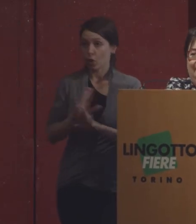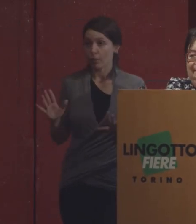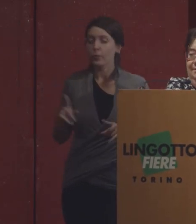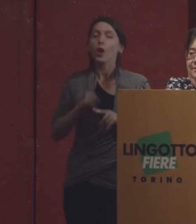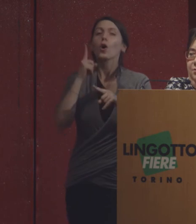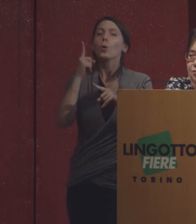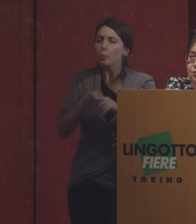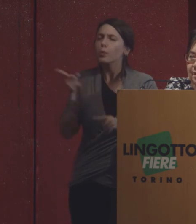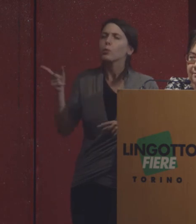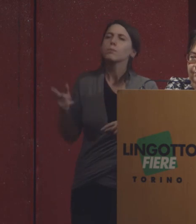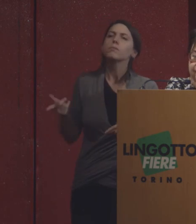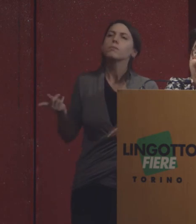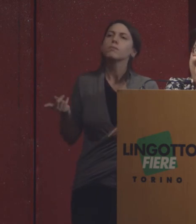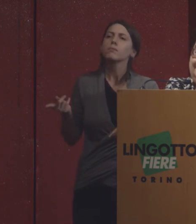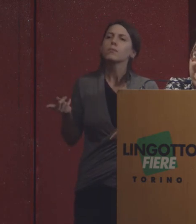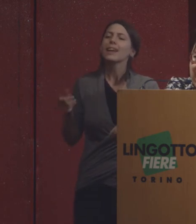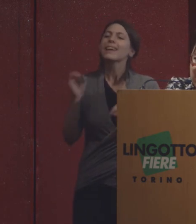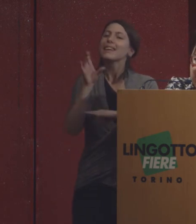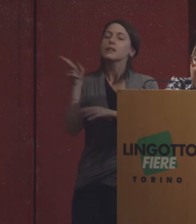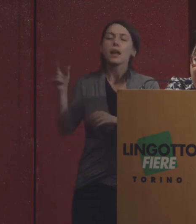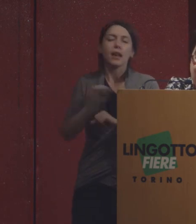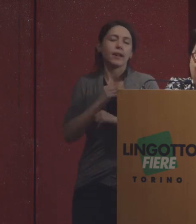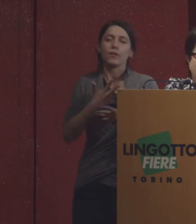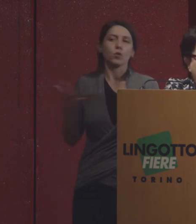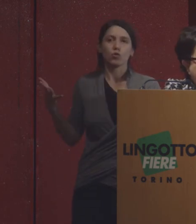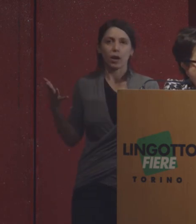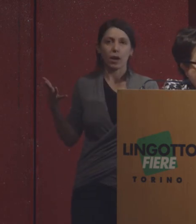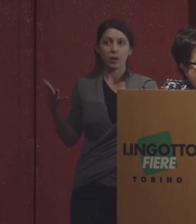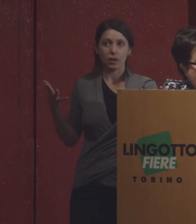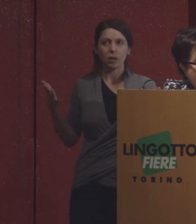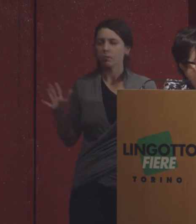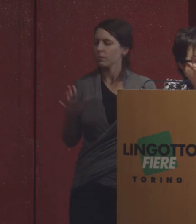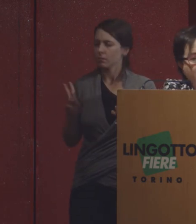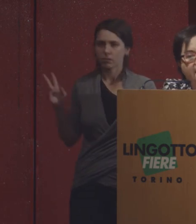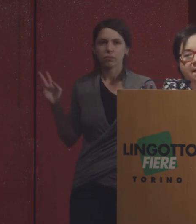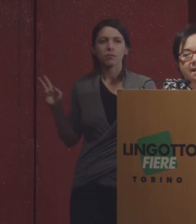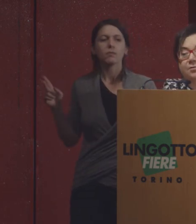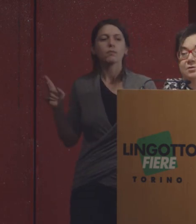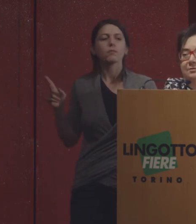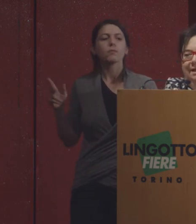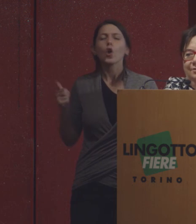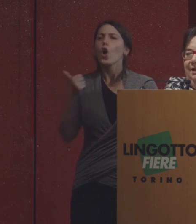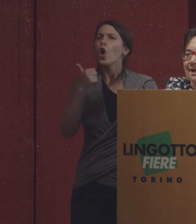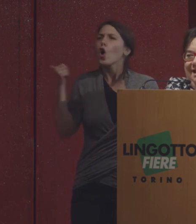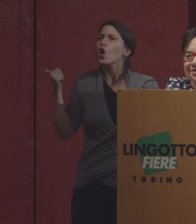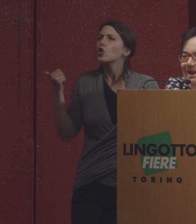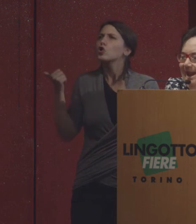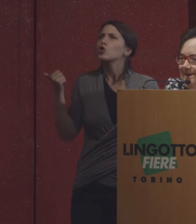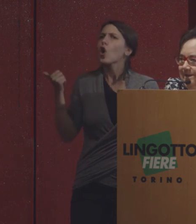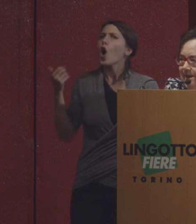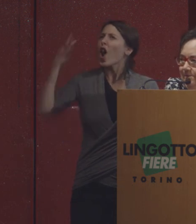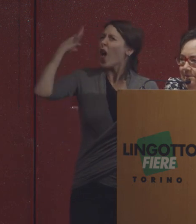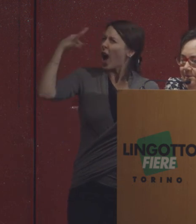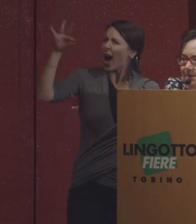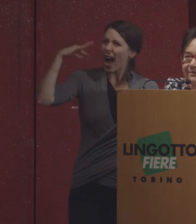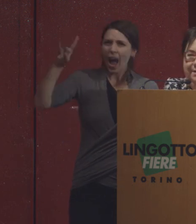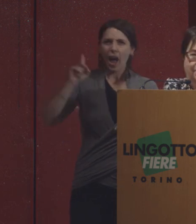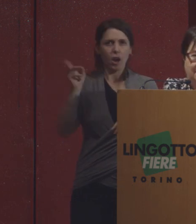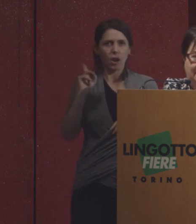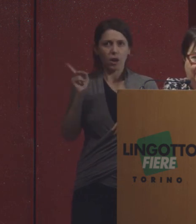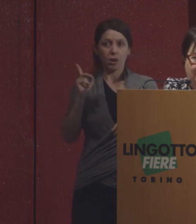aveva altrettanta fiducia negli insegnanti e nelle insegnanti, e non soltanto nelle eccellenze